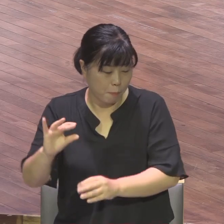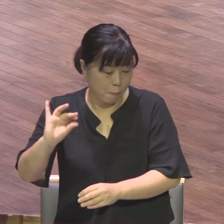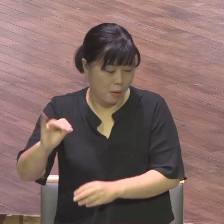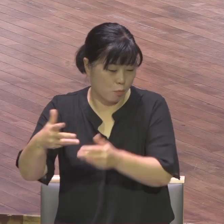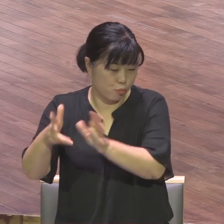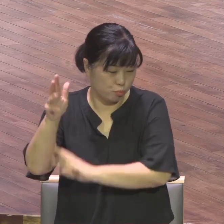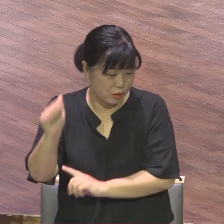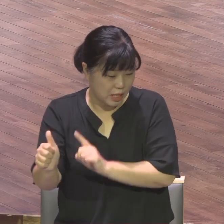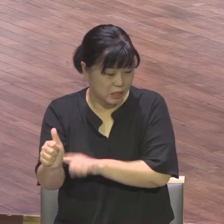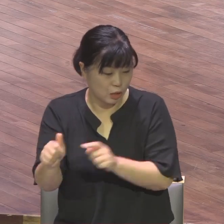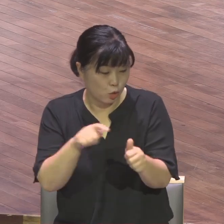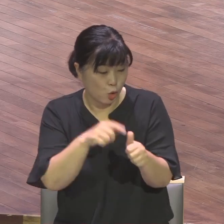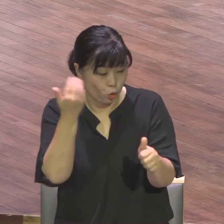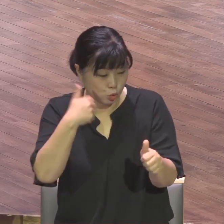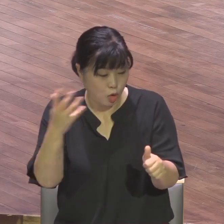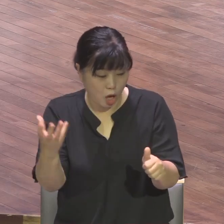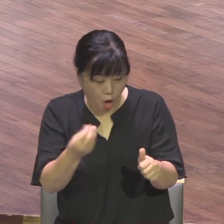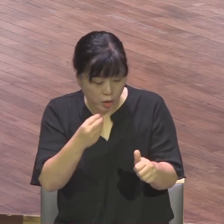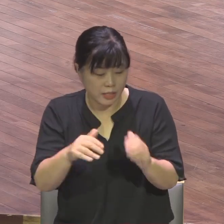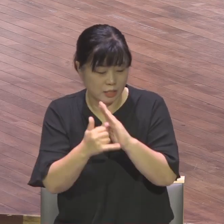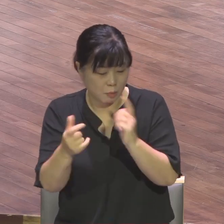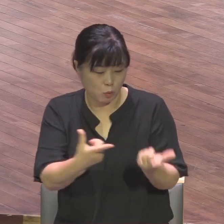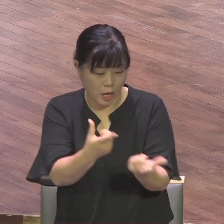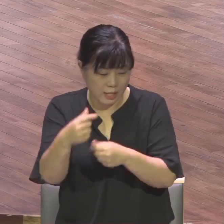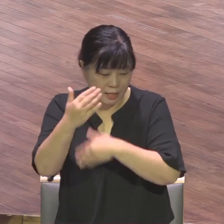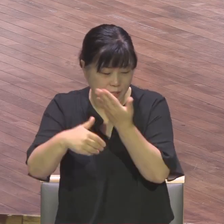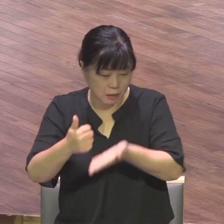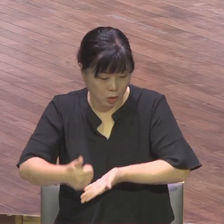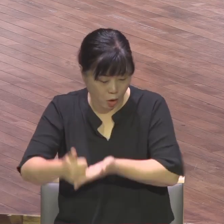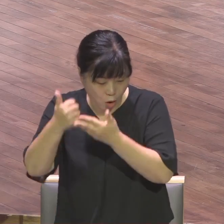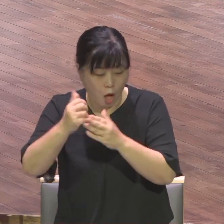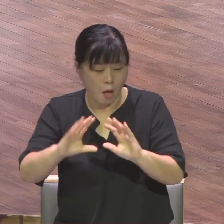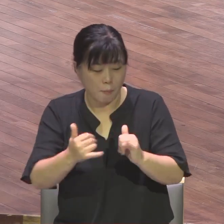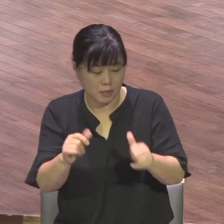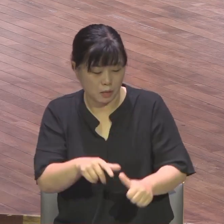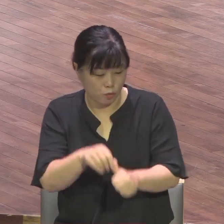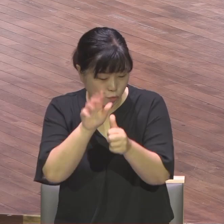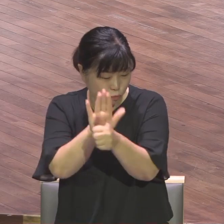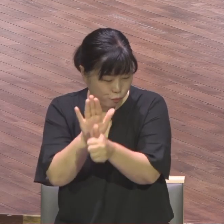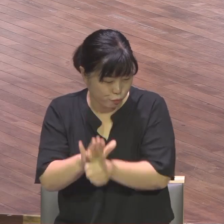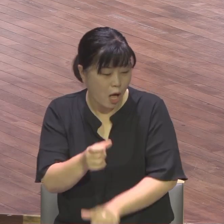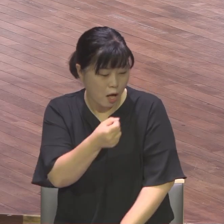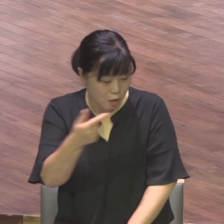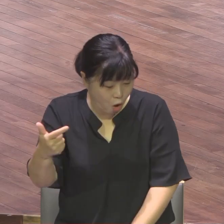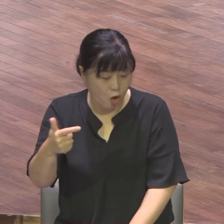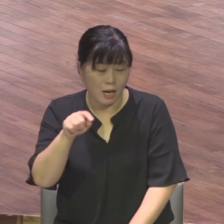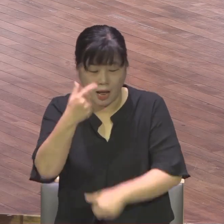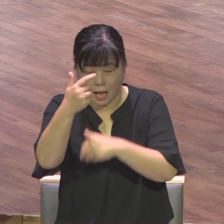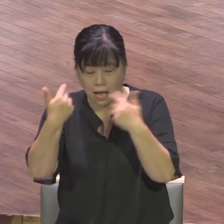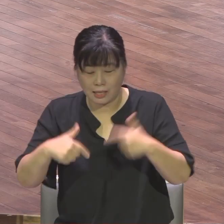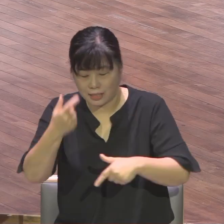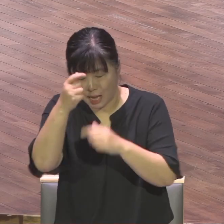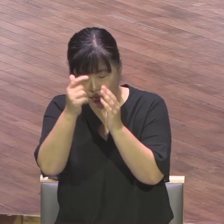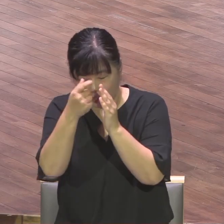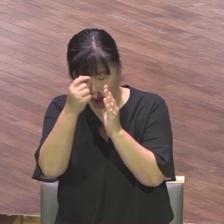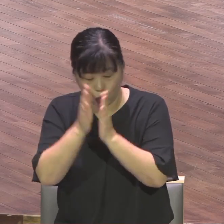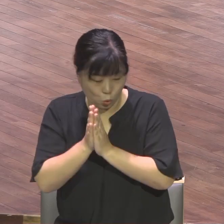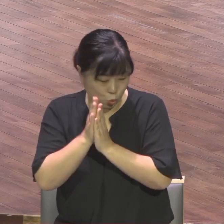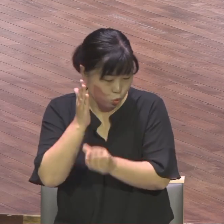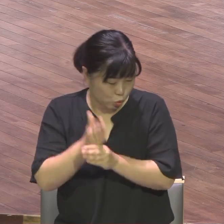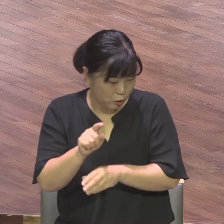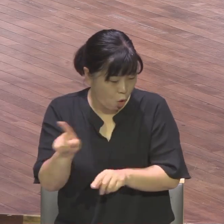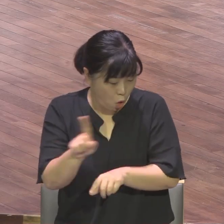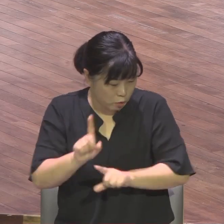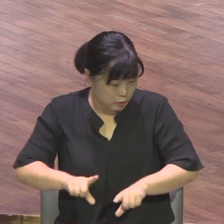더불어 하나님을 경외하며 백성을 많이 구제하고 하나님께 항상 기도하더니 하루는 제9시쯤 되어 환상